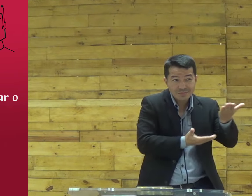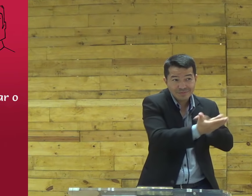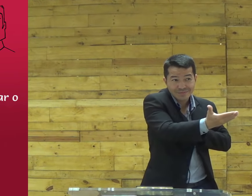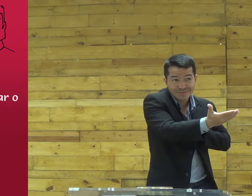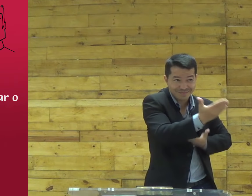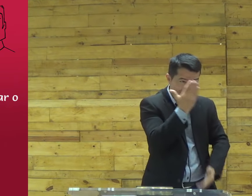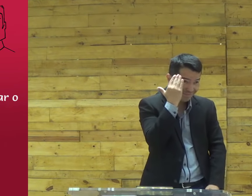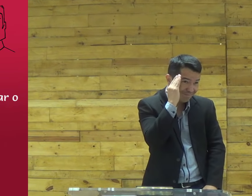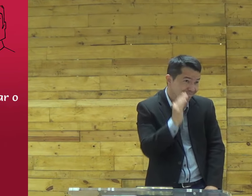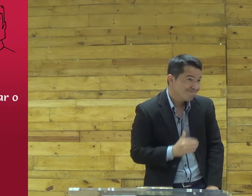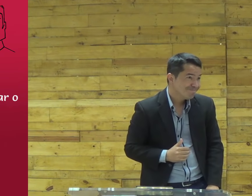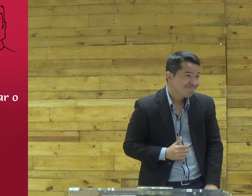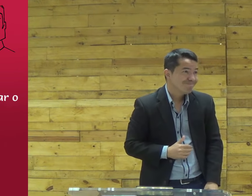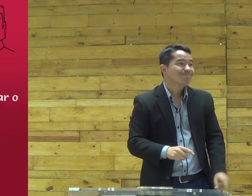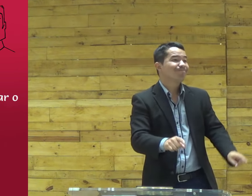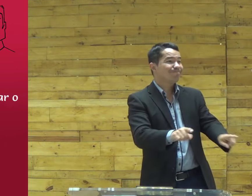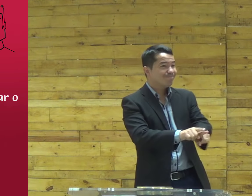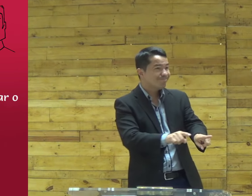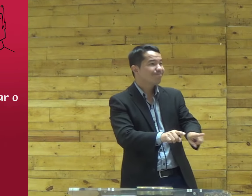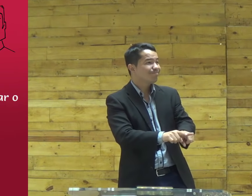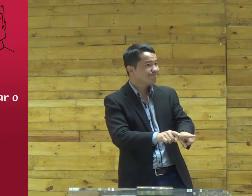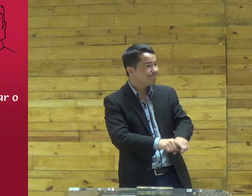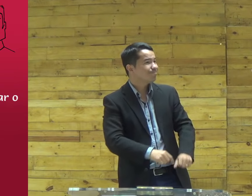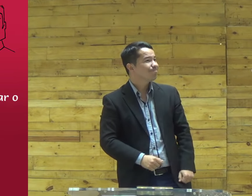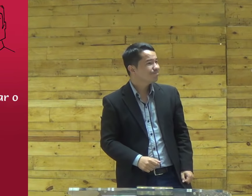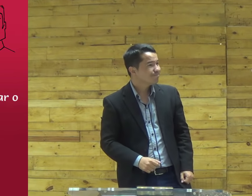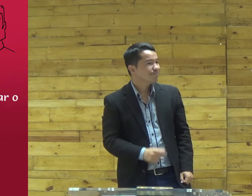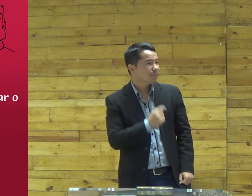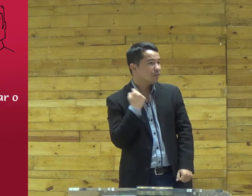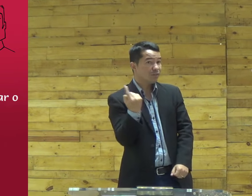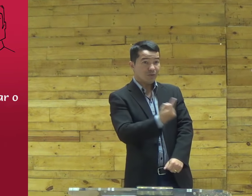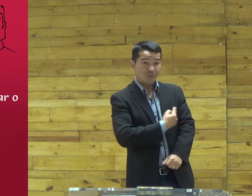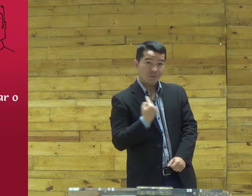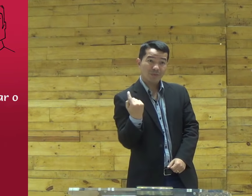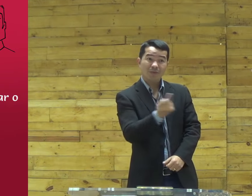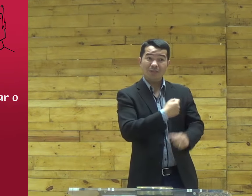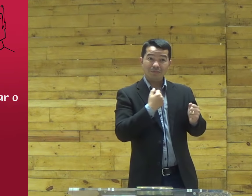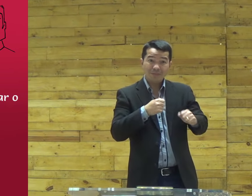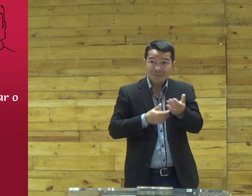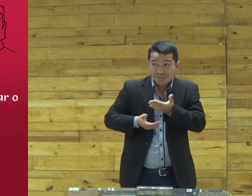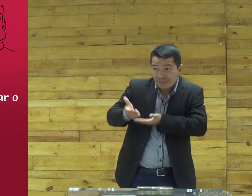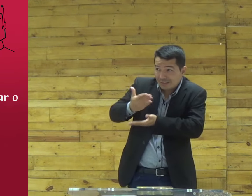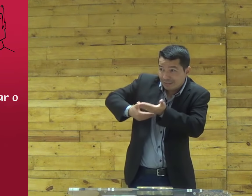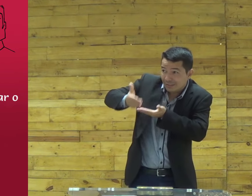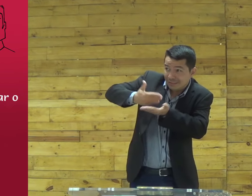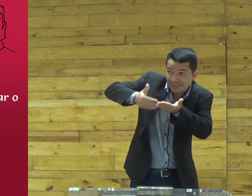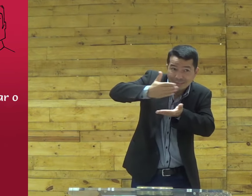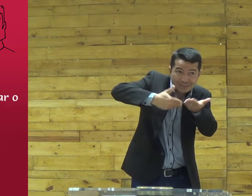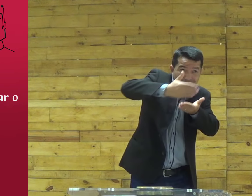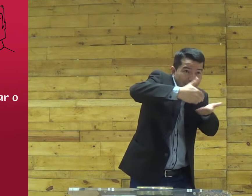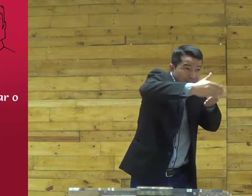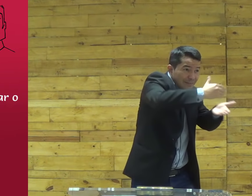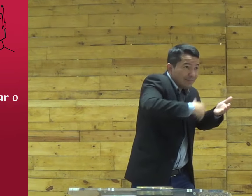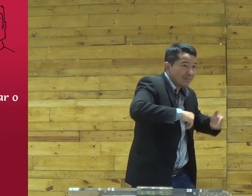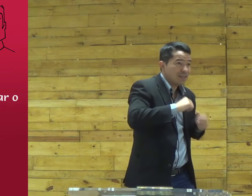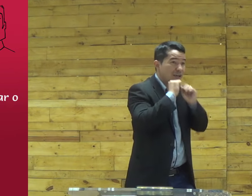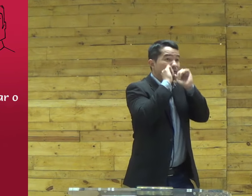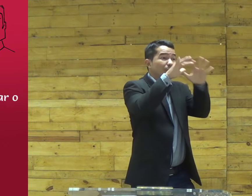lembra o que Jesus disse, mas bênção é troca. Se eu sou abençoado, eu devo abençoar os outros também, né? Ter esse